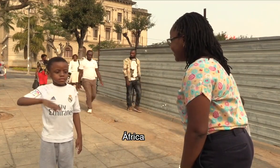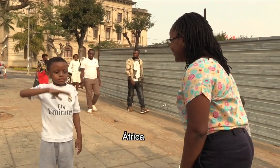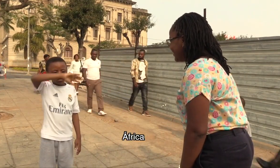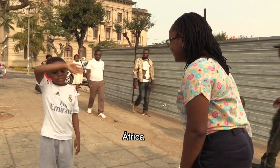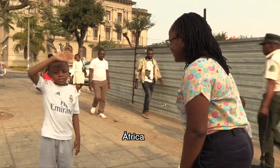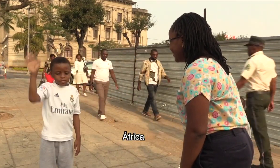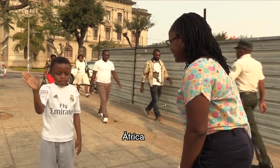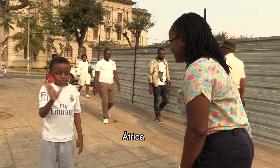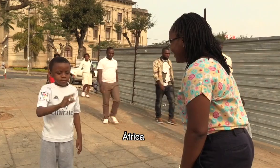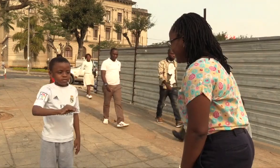África,